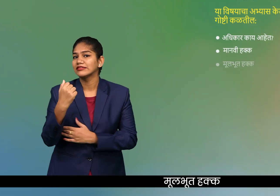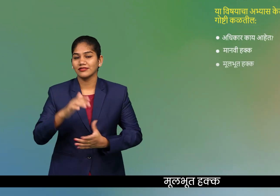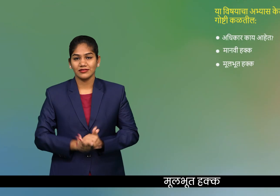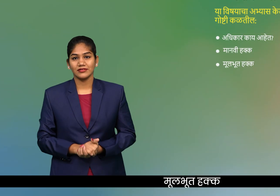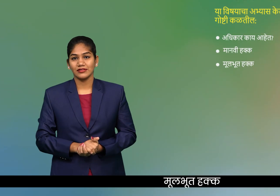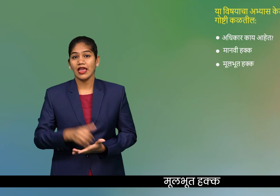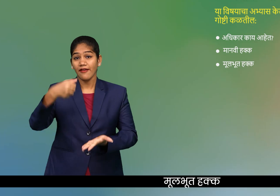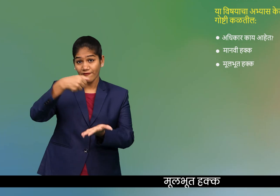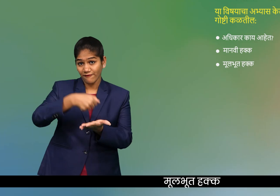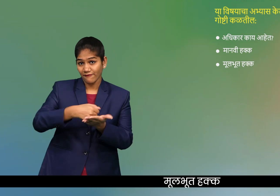मूलभूत हक्क,